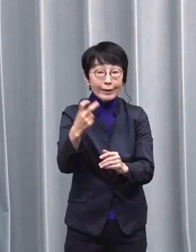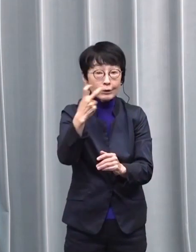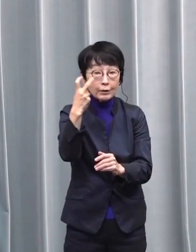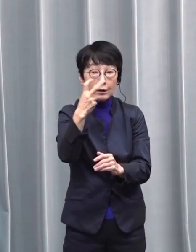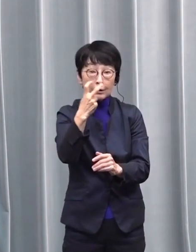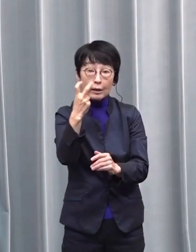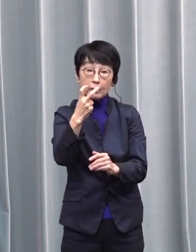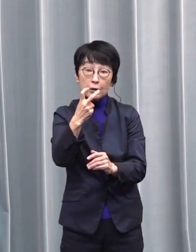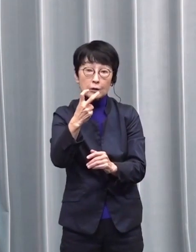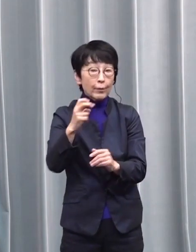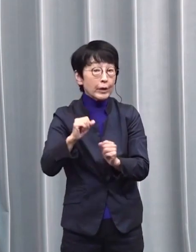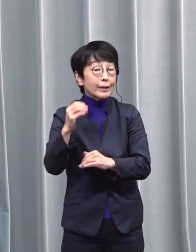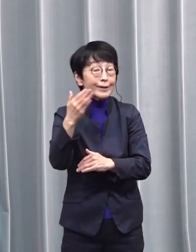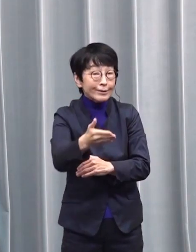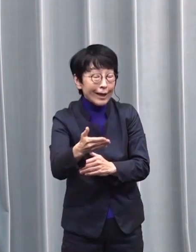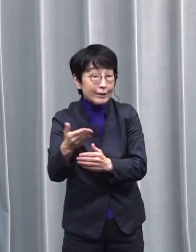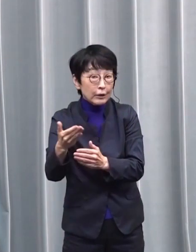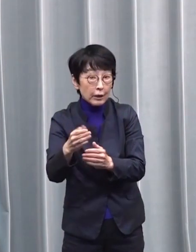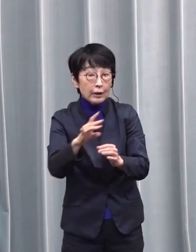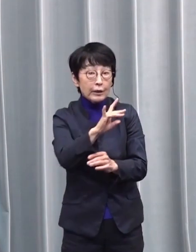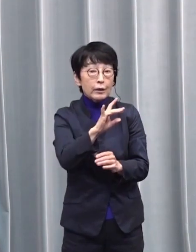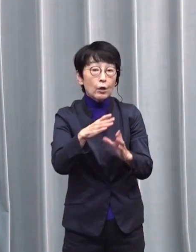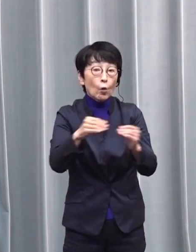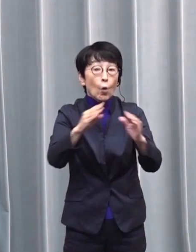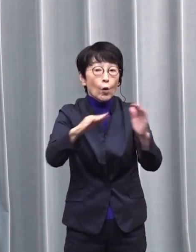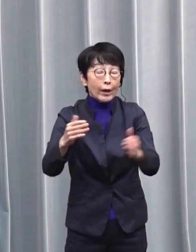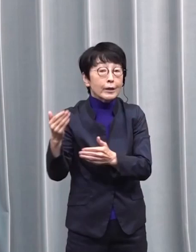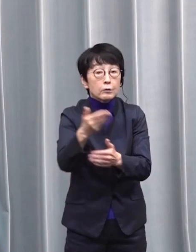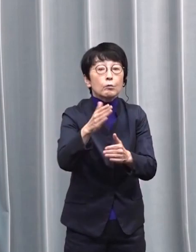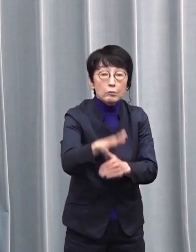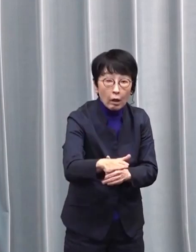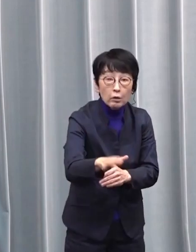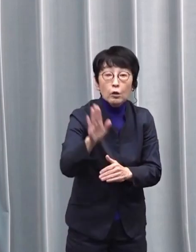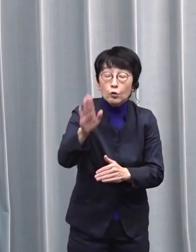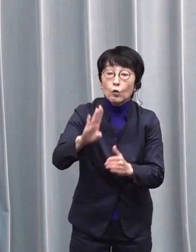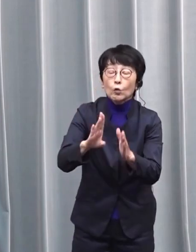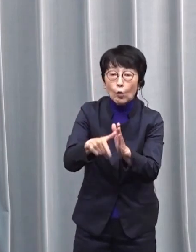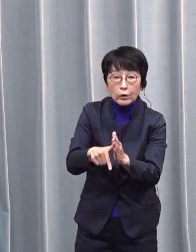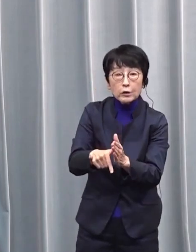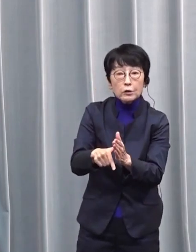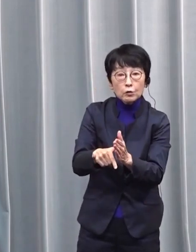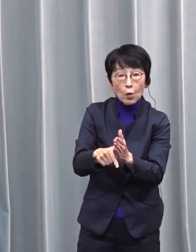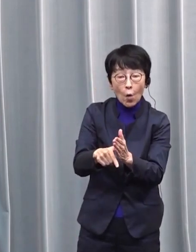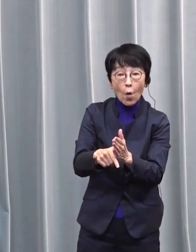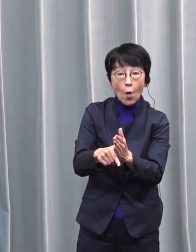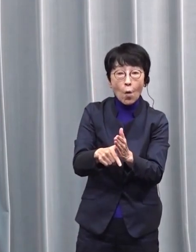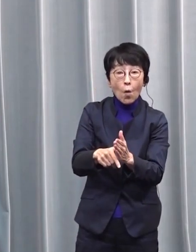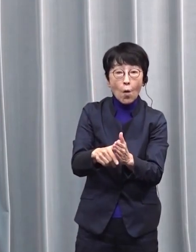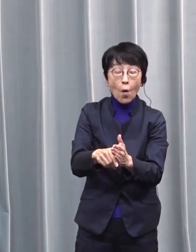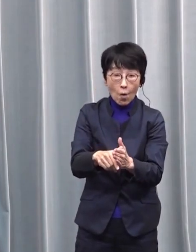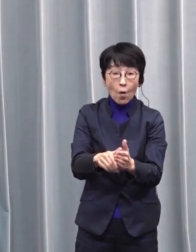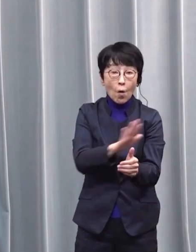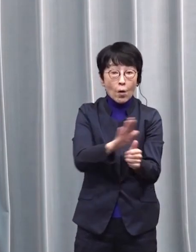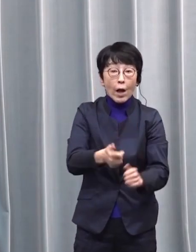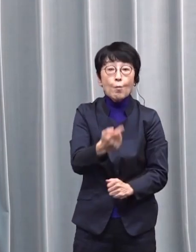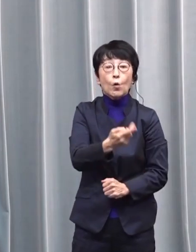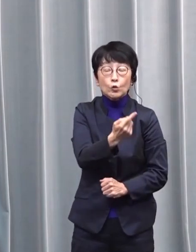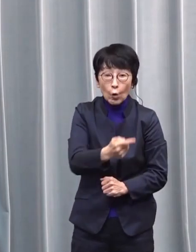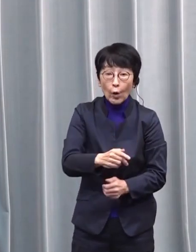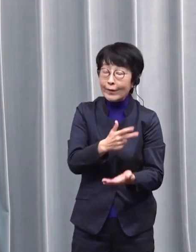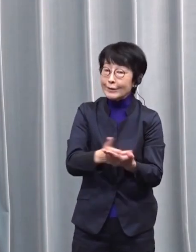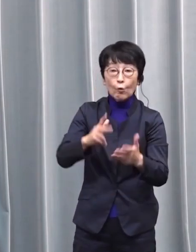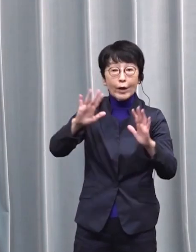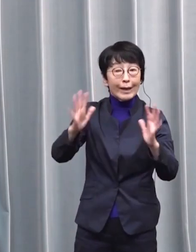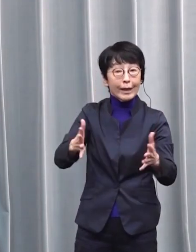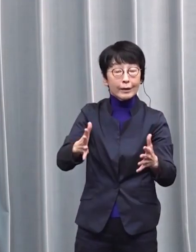年の、まあ、調べたけれど、その頃とに関する資料はなかったと、官房長官をお答えしたと思うんですが、資料はなか